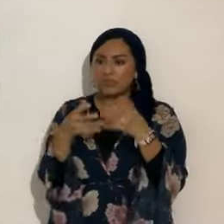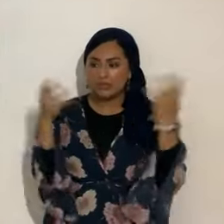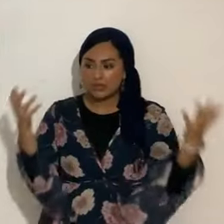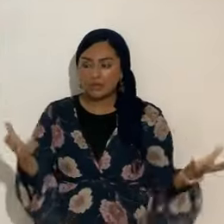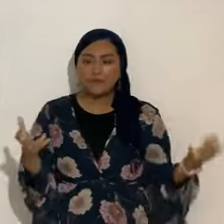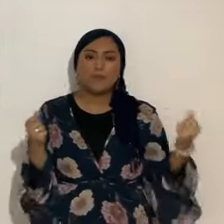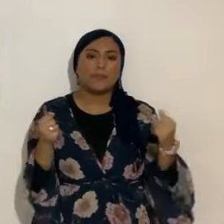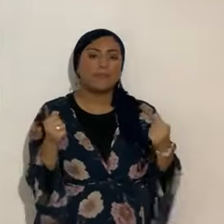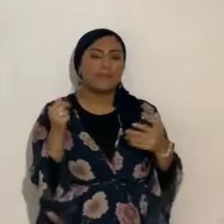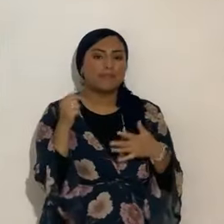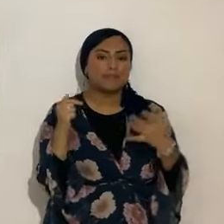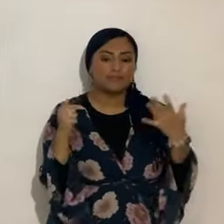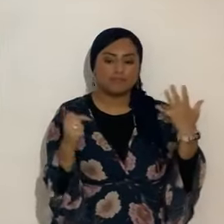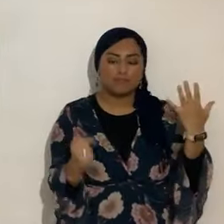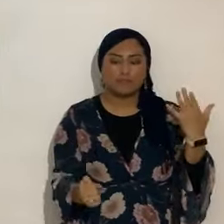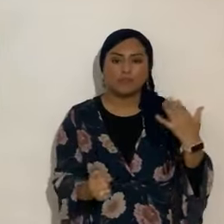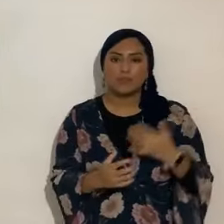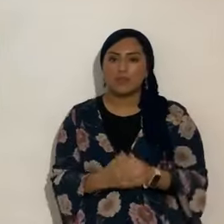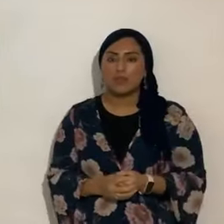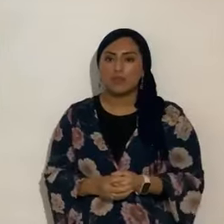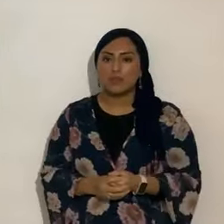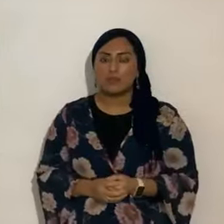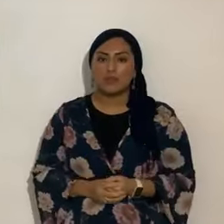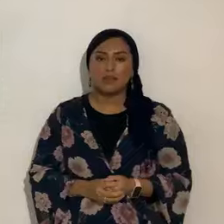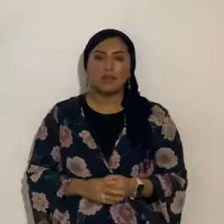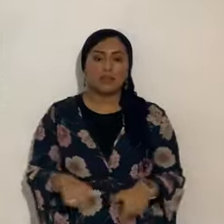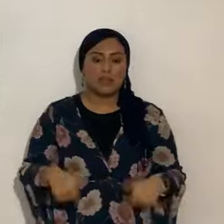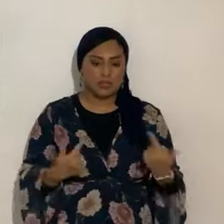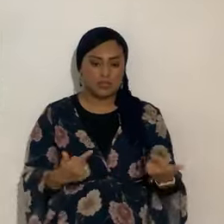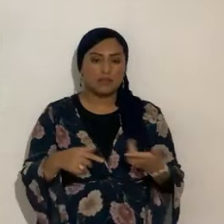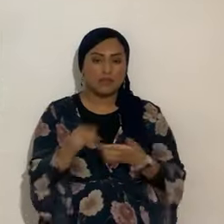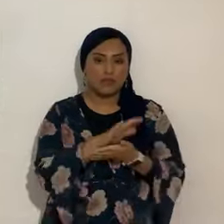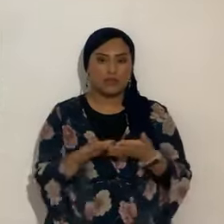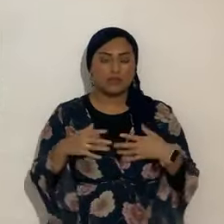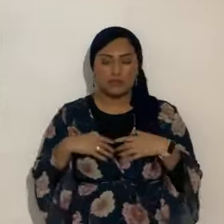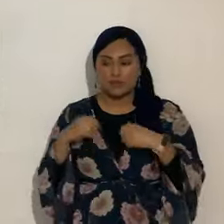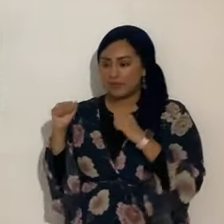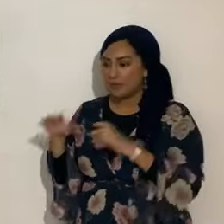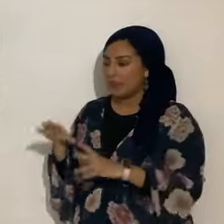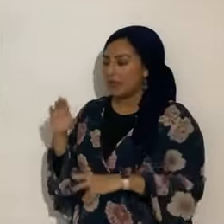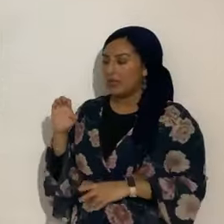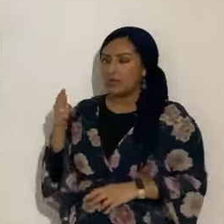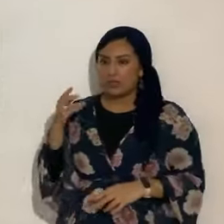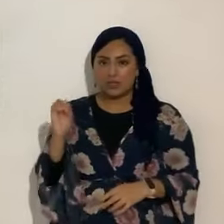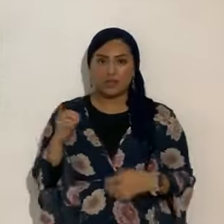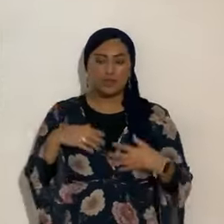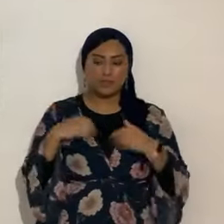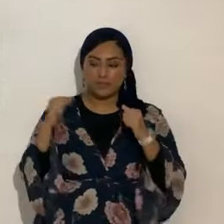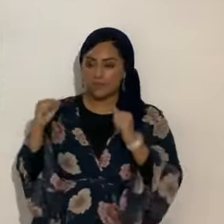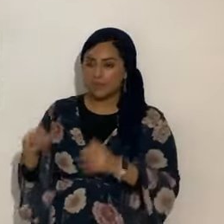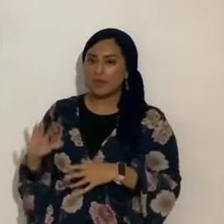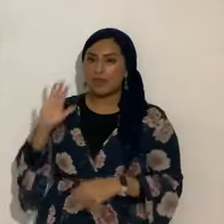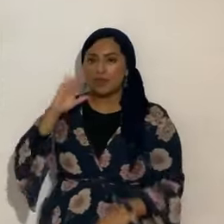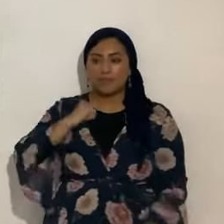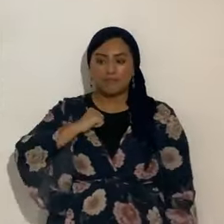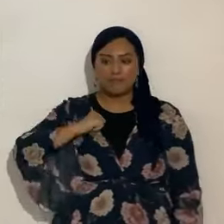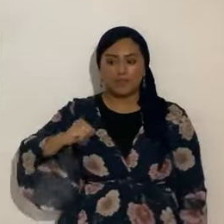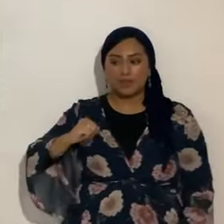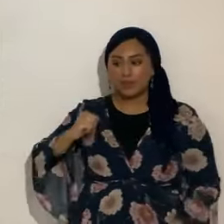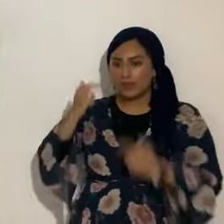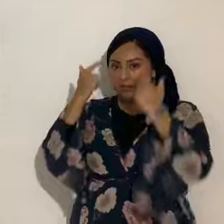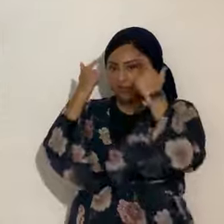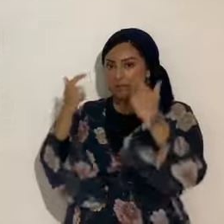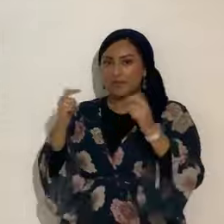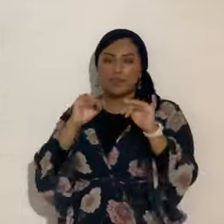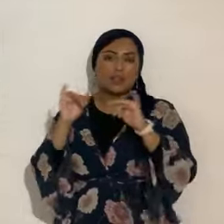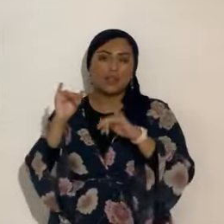lógico, etcétera, etcétera, etcétera. Guarda la santidad, quítate el ego. Él resiste a los soberbios, es como si